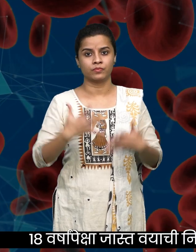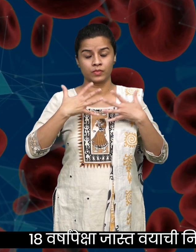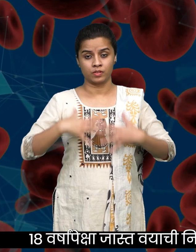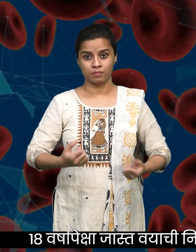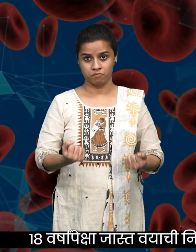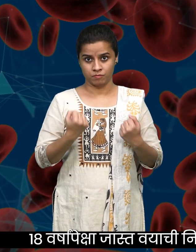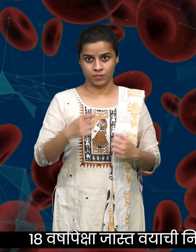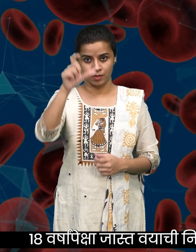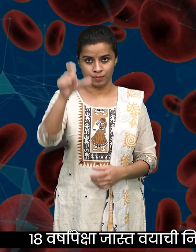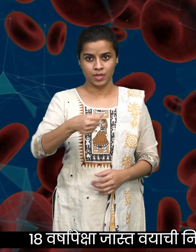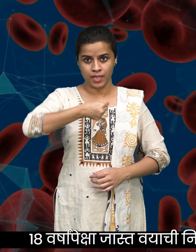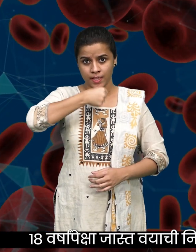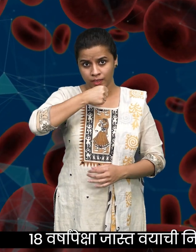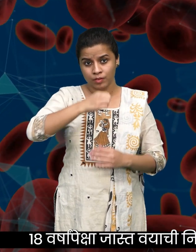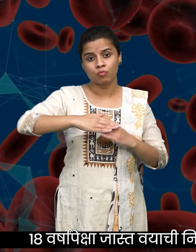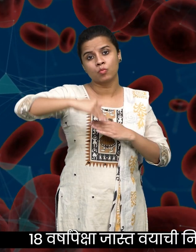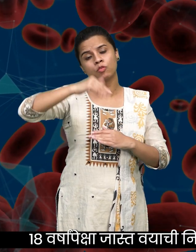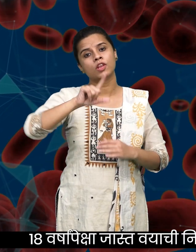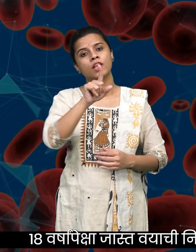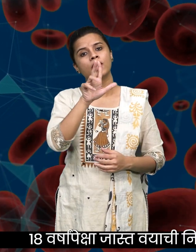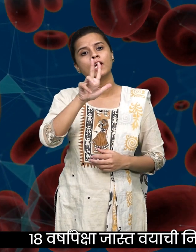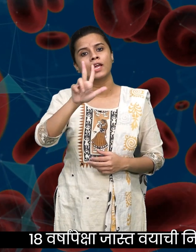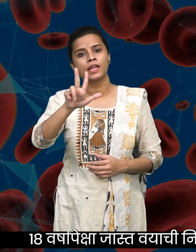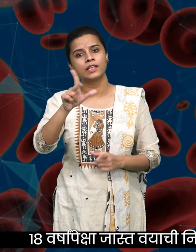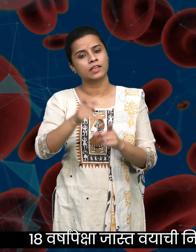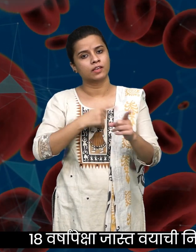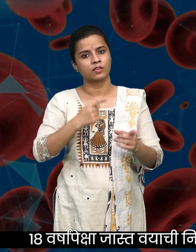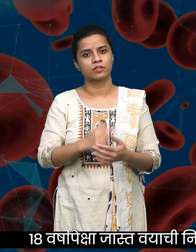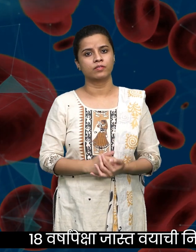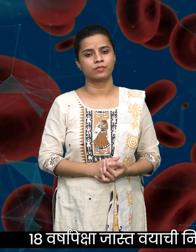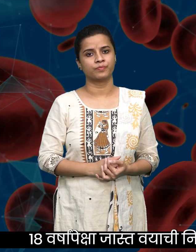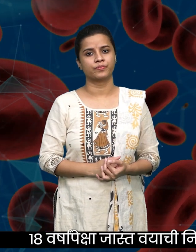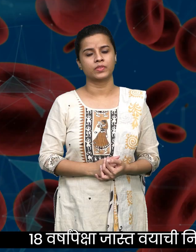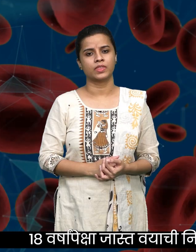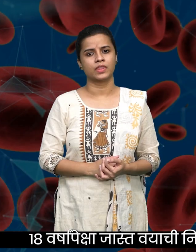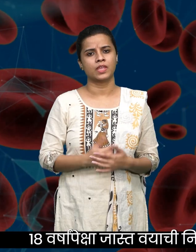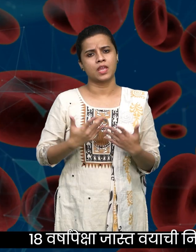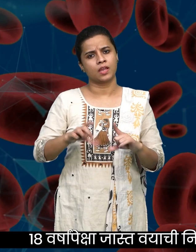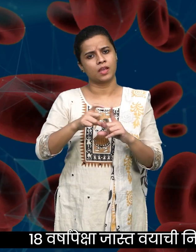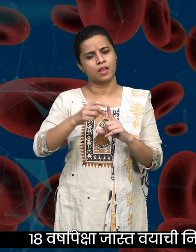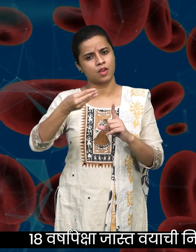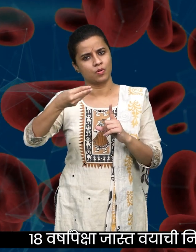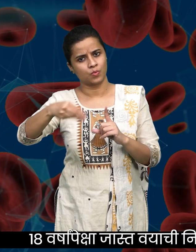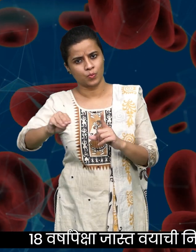18 वर्षापेक्षा जास्त वयाची निरोगी व्यक्ती वर्षातून 3 ते 4 वेळा रक्तदान करू शकते.